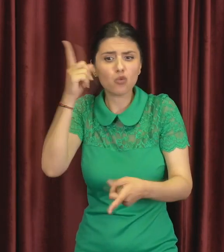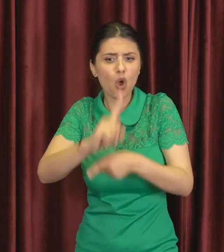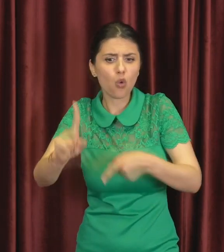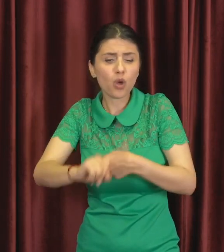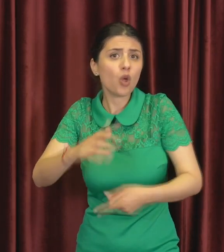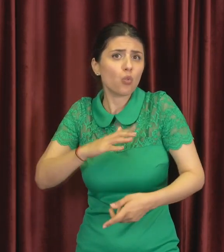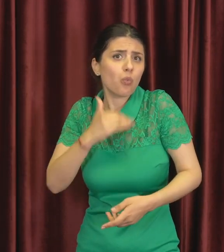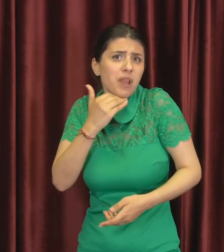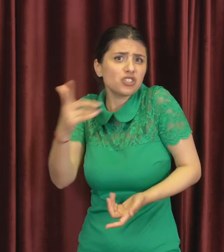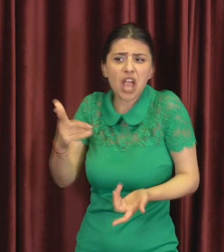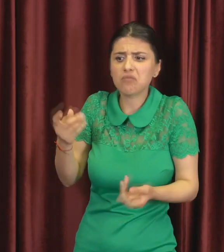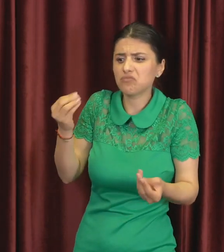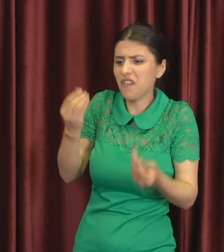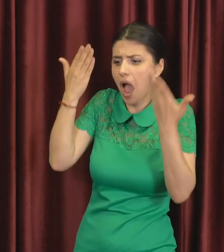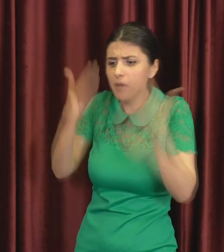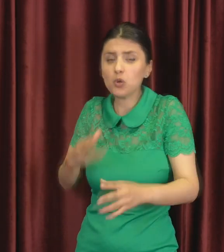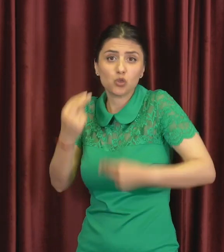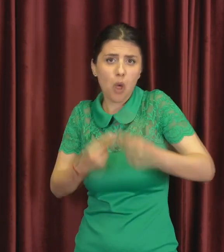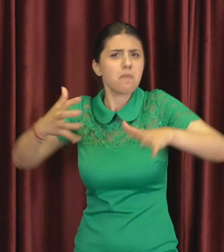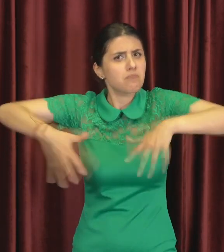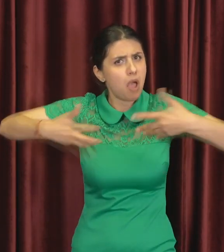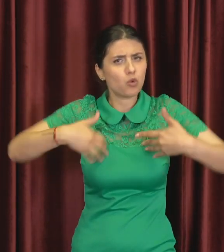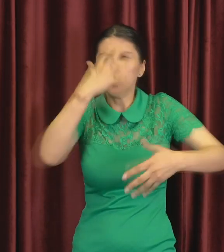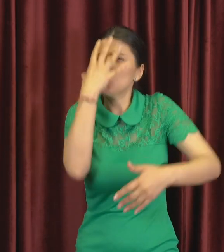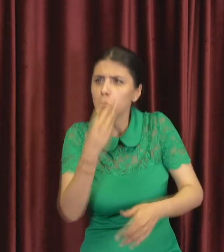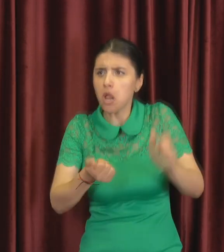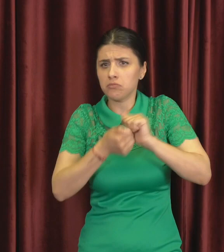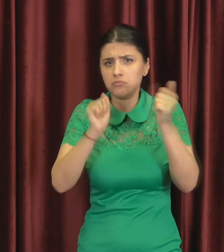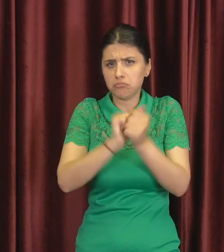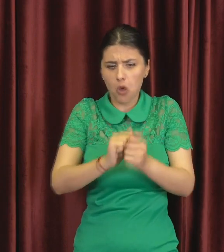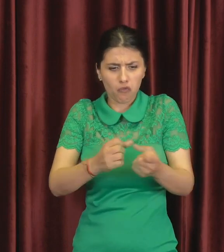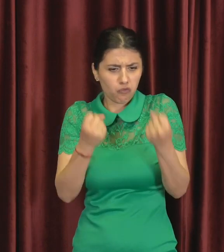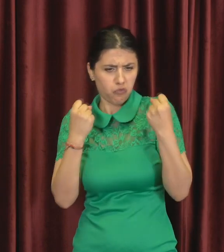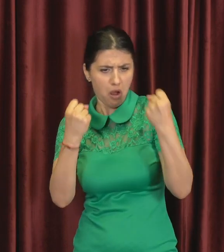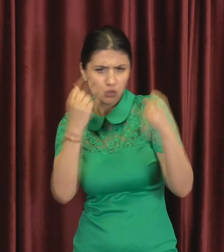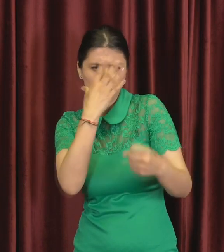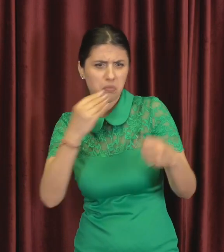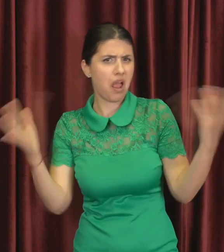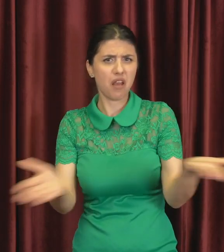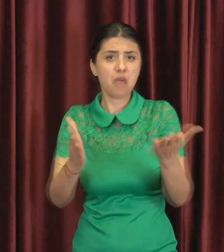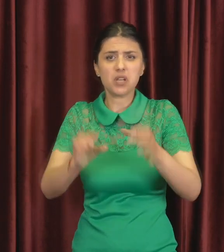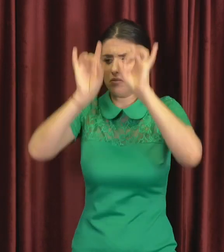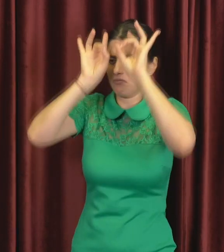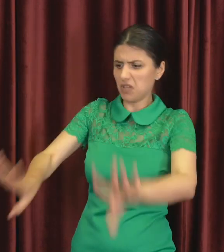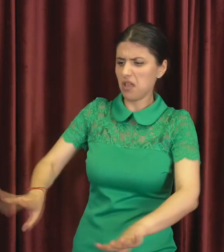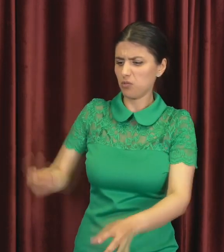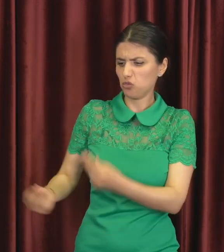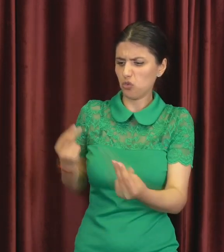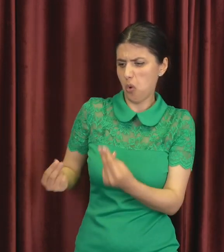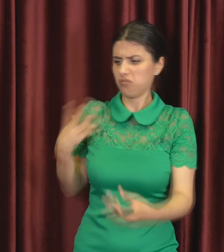voia ea sau când pierdea la un joc, maimuțica Minda se supăra sau se înfuria atât de tare încât strica jocul în care era. Este lesne